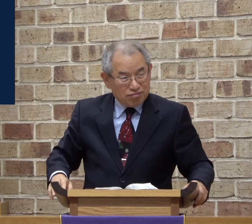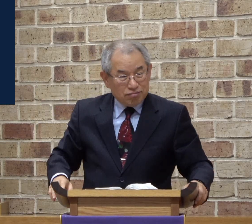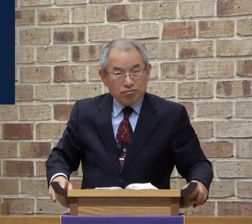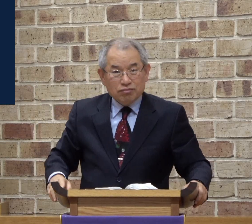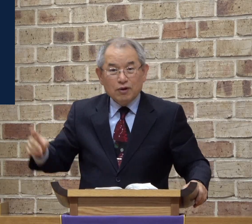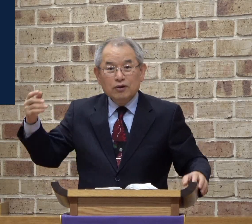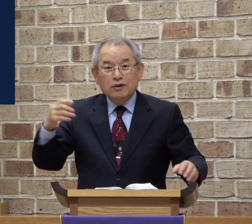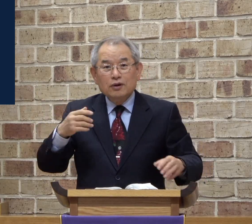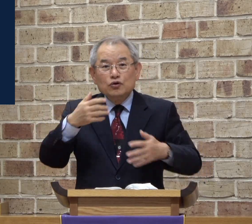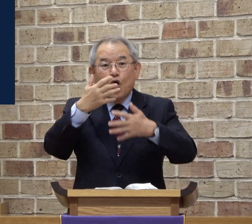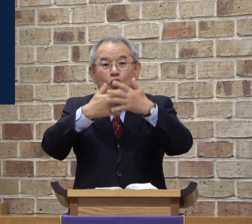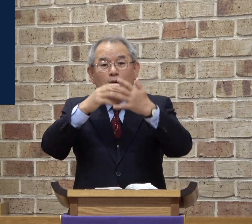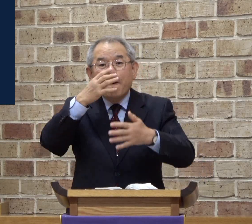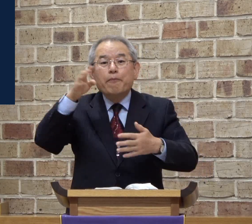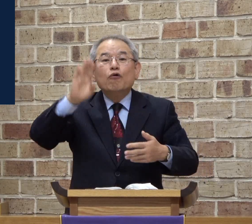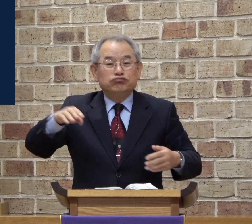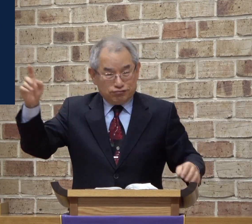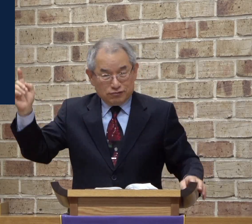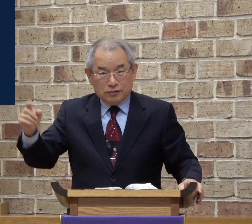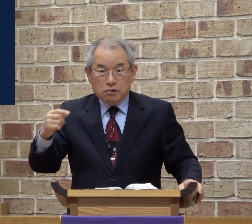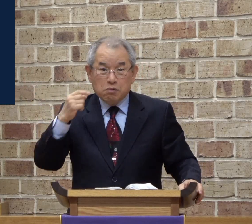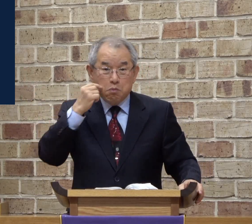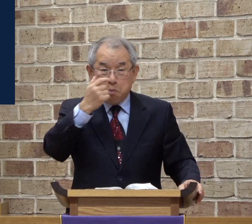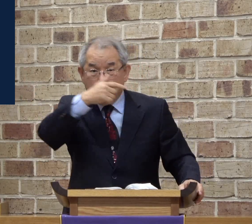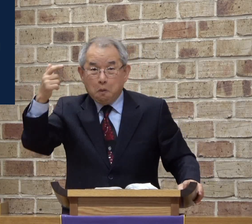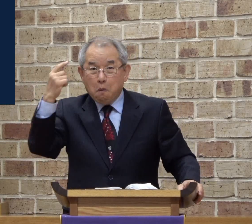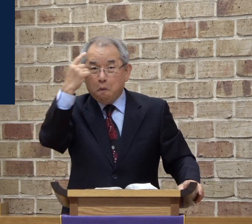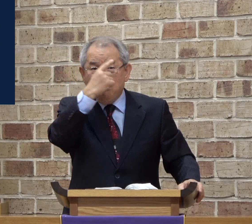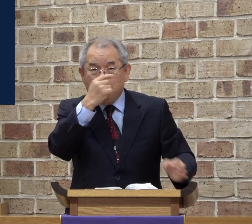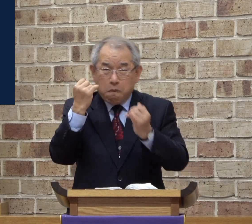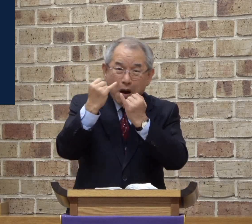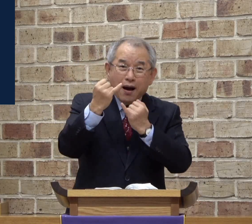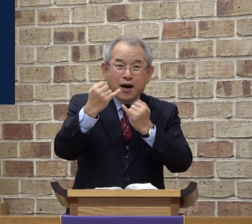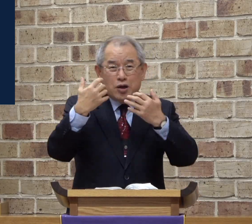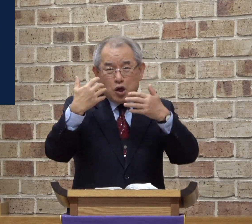일그러만 물을 마시면서 배를 채웠습니다. 오히려